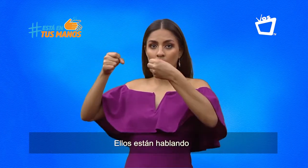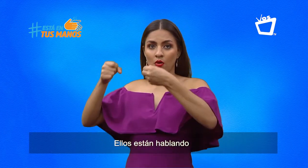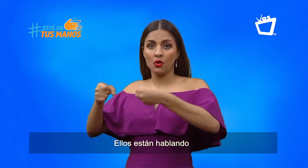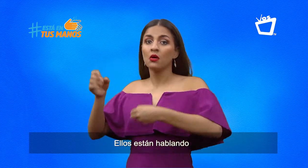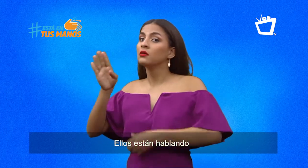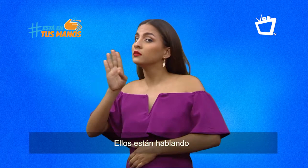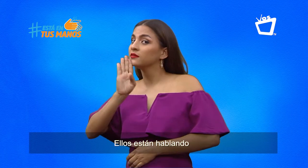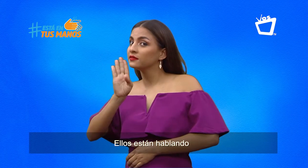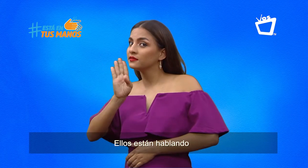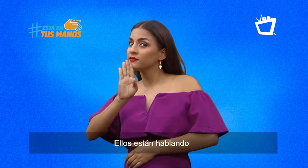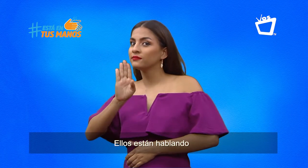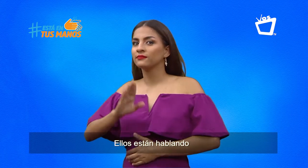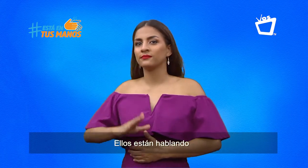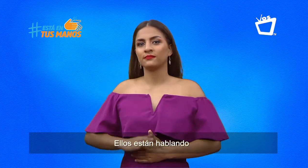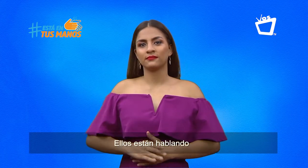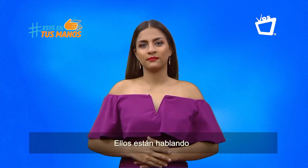ellos están hablando